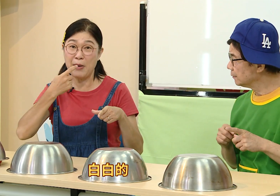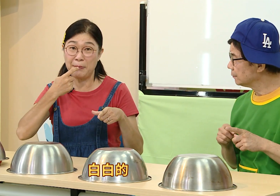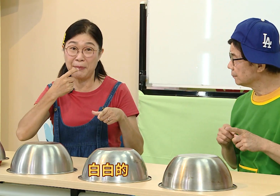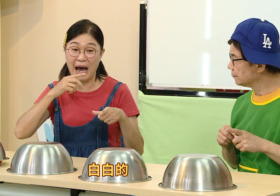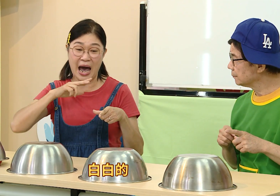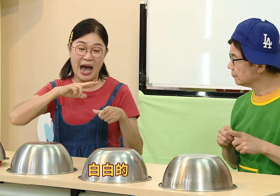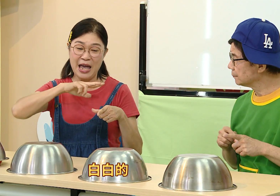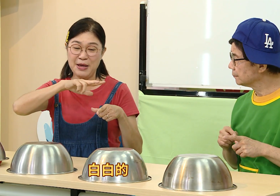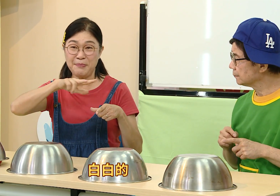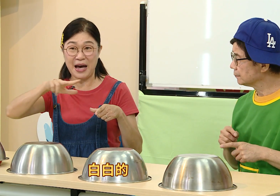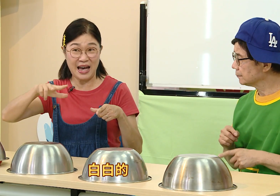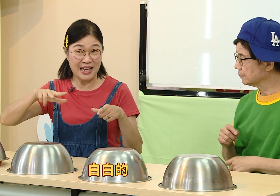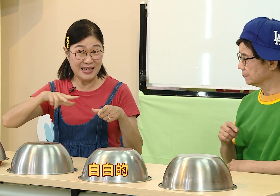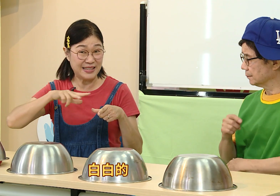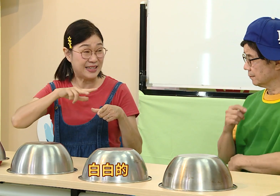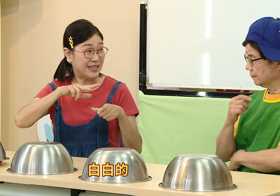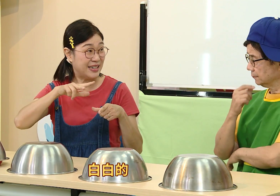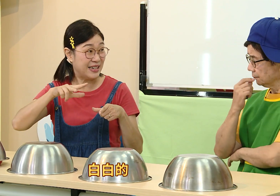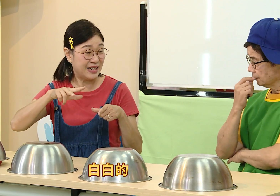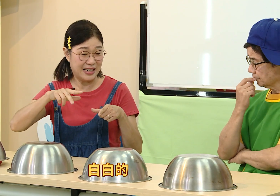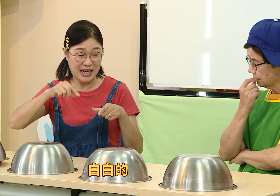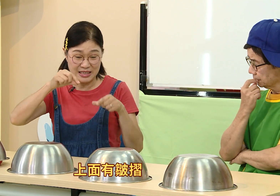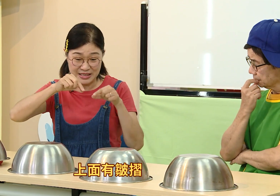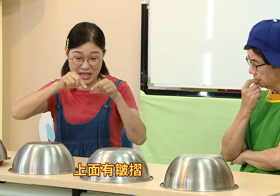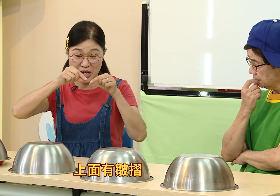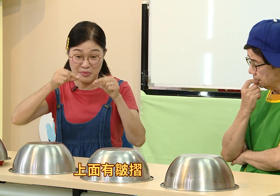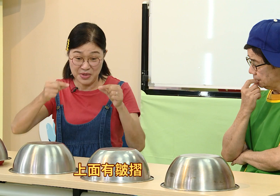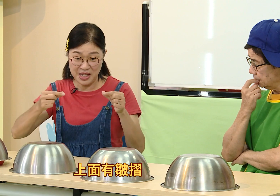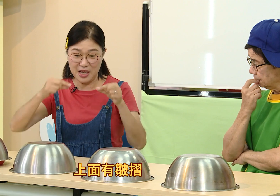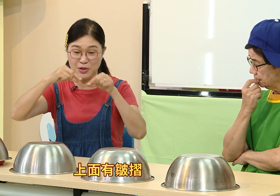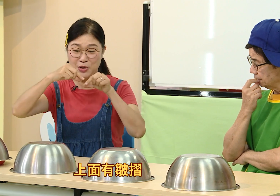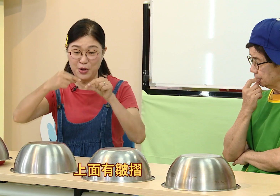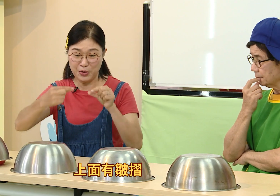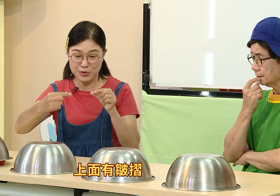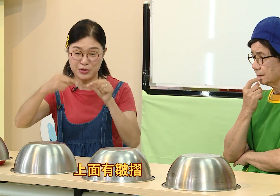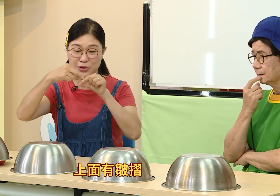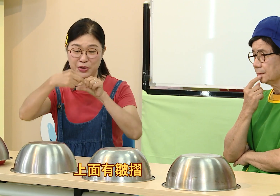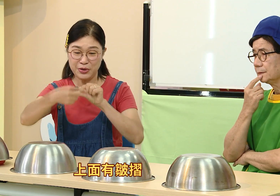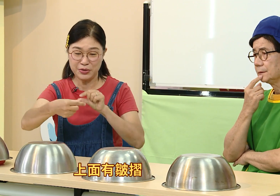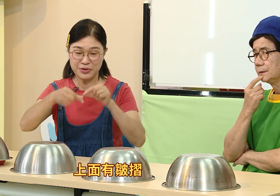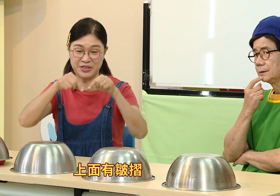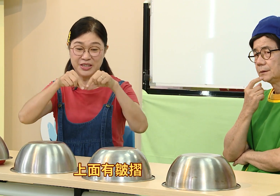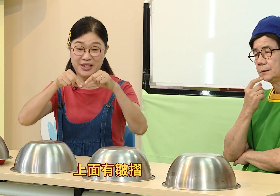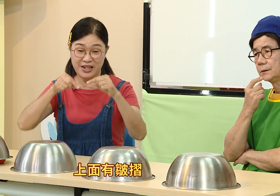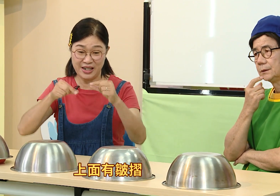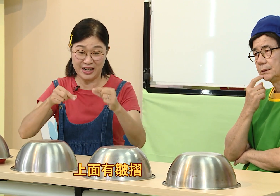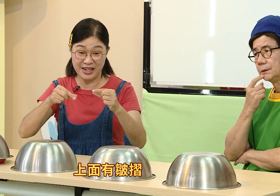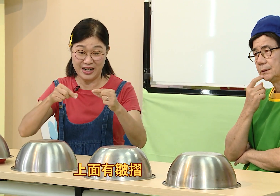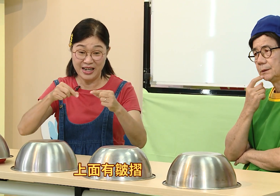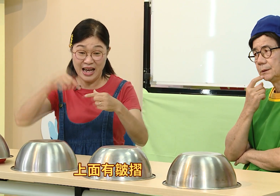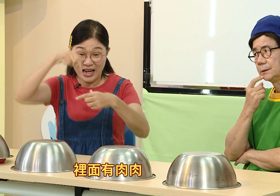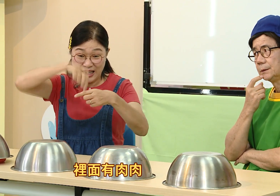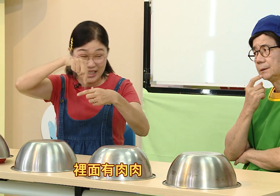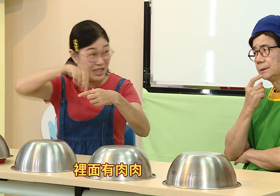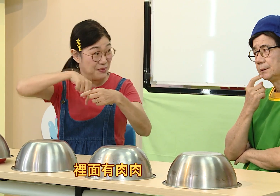白白的上面有皺褶裡面